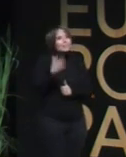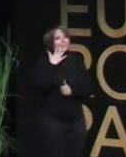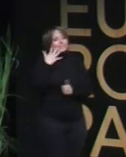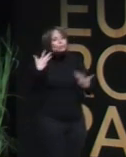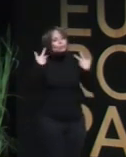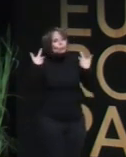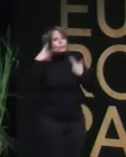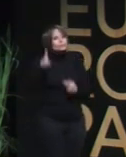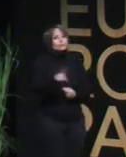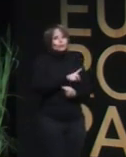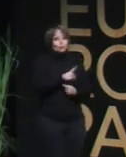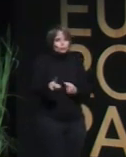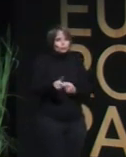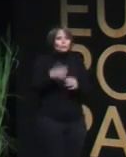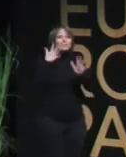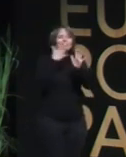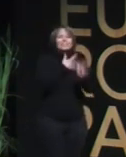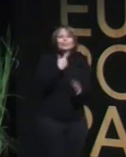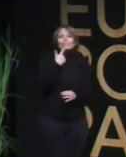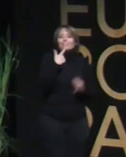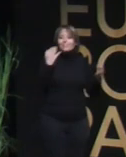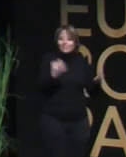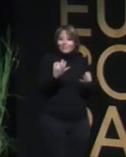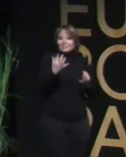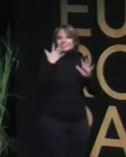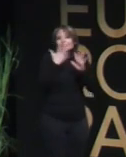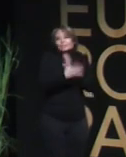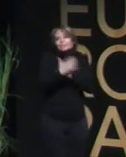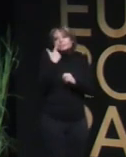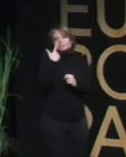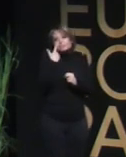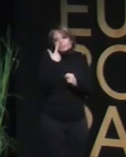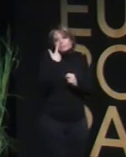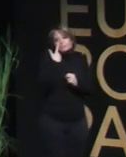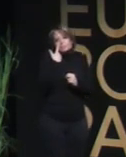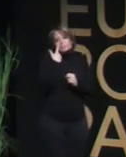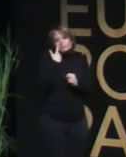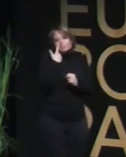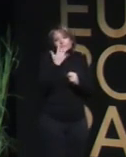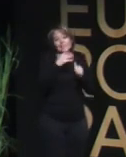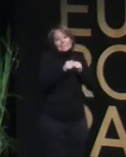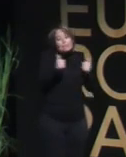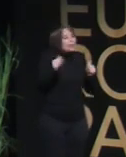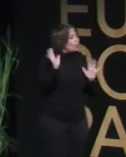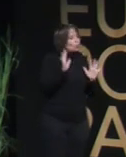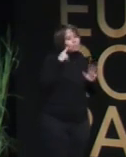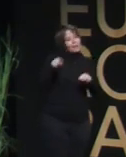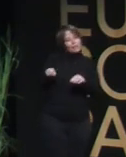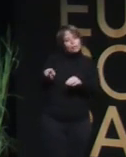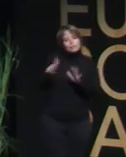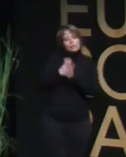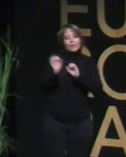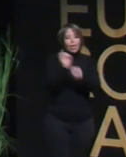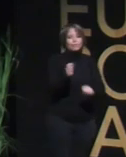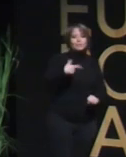sufrir, ¿no? ¿A qué me refiero con esto? A lo que me refiero con esto es que el no nos separamos por ellos sigue siendo una defensa